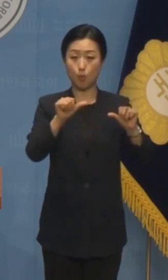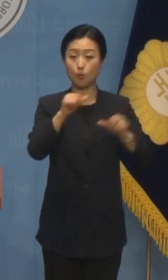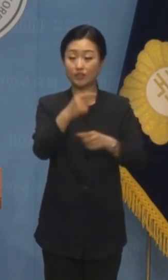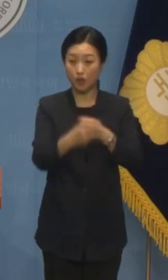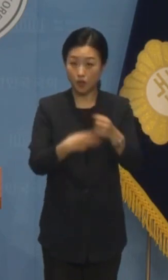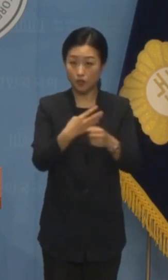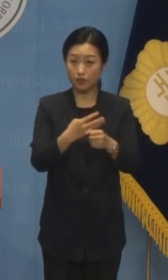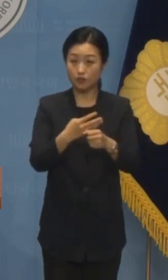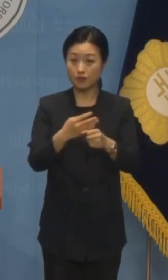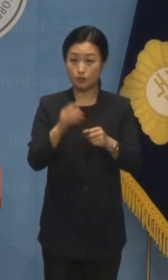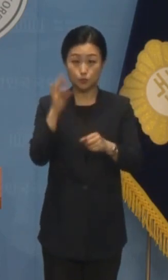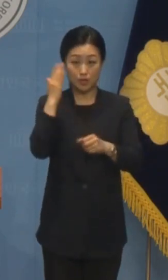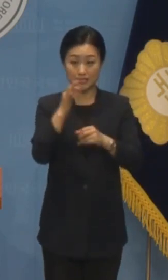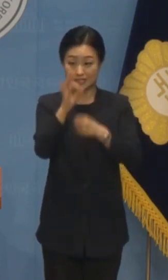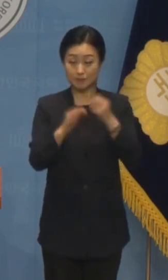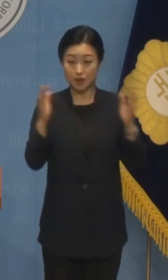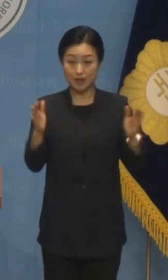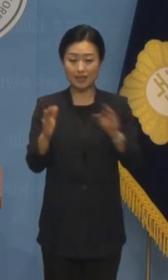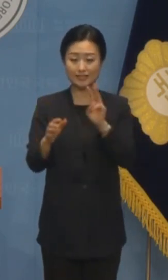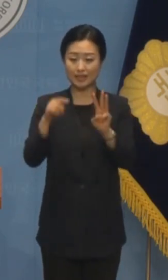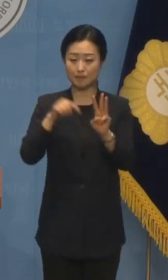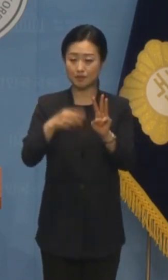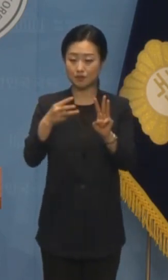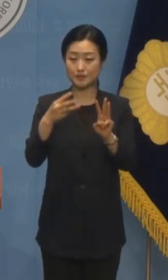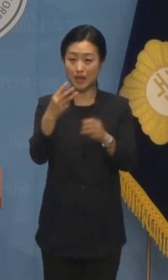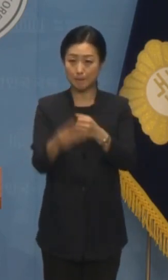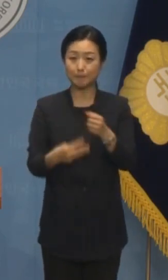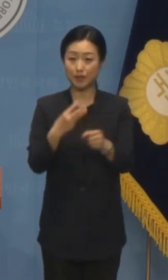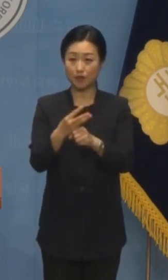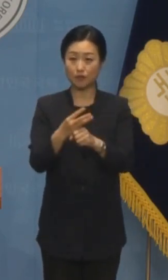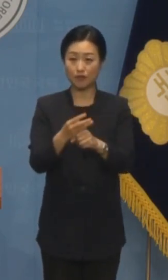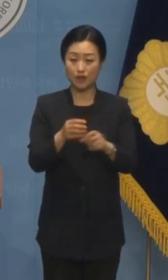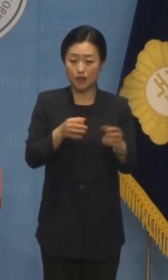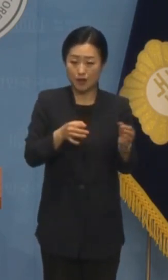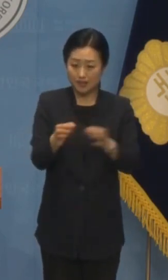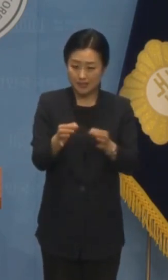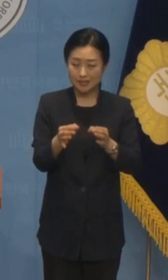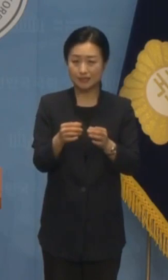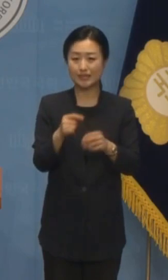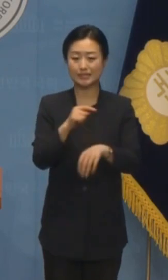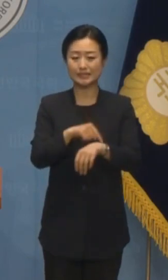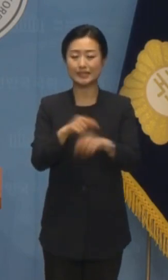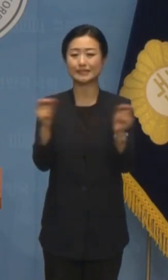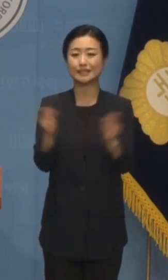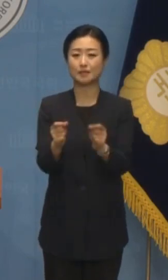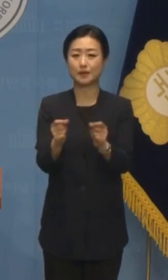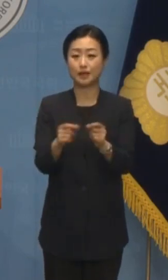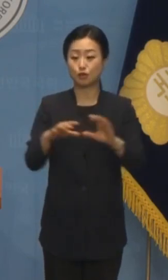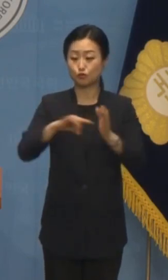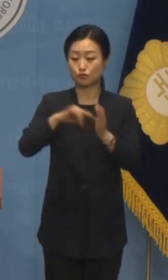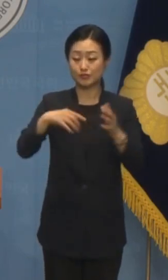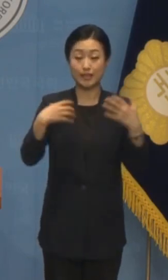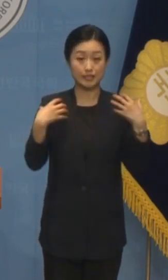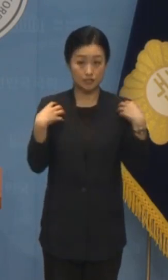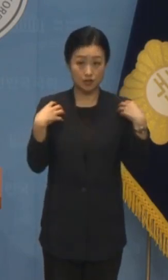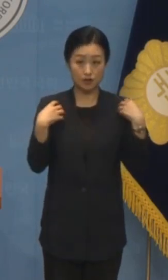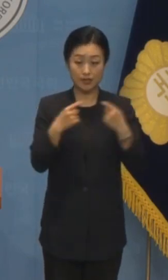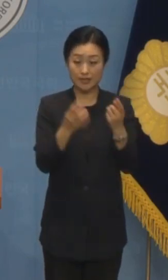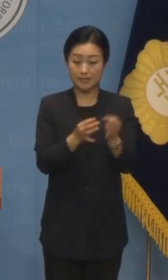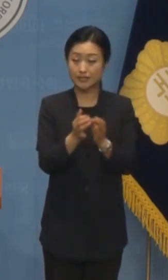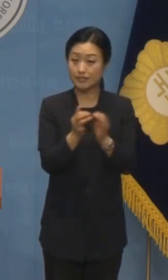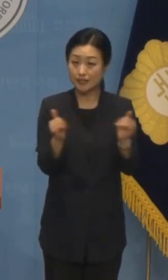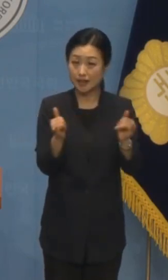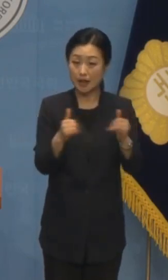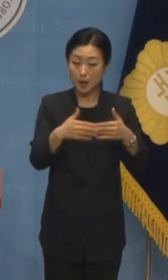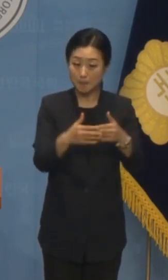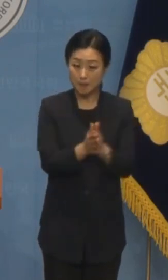10년 기준으로 보면 3.3년으로 계속해서 존속기간이 줄고 있습니다. 국세청 통계 기준으로 자영업자 연간